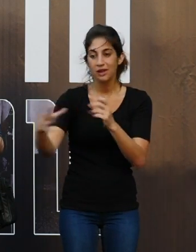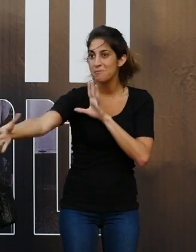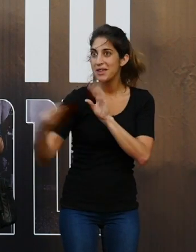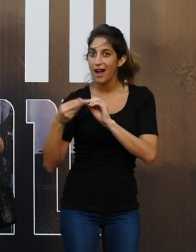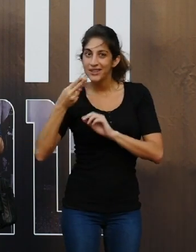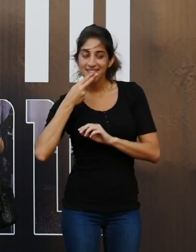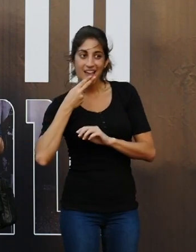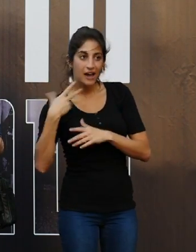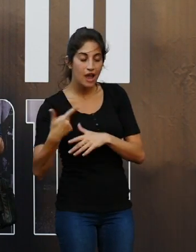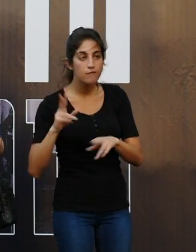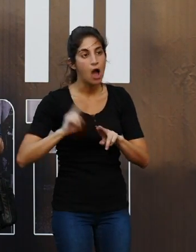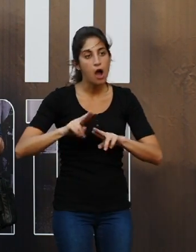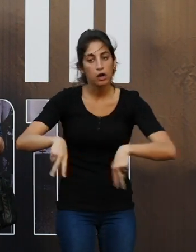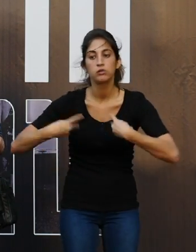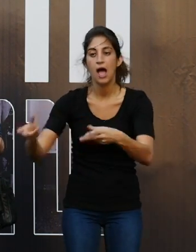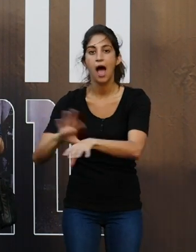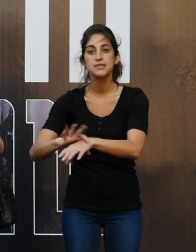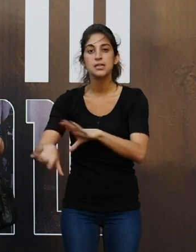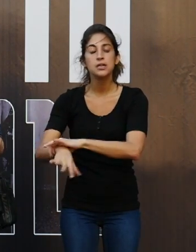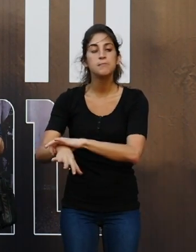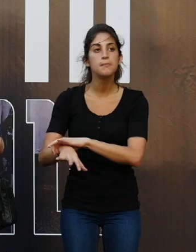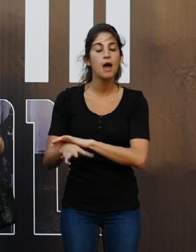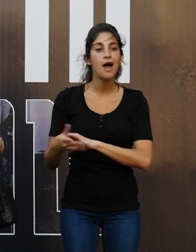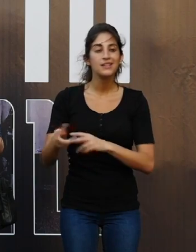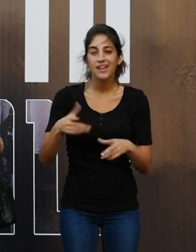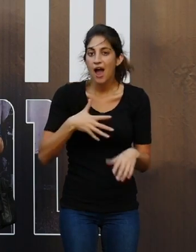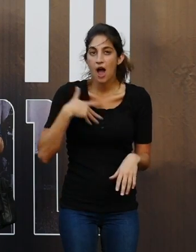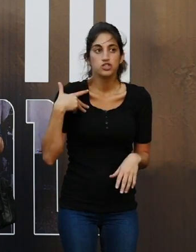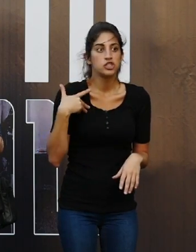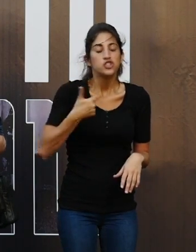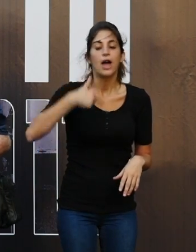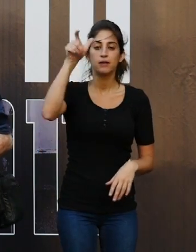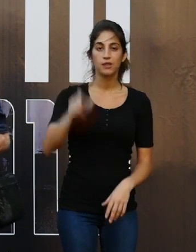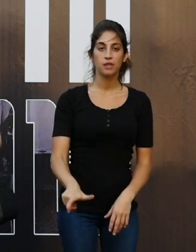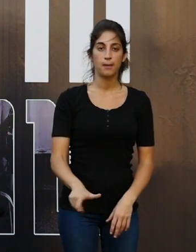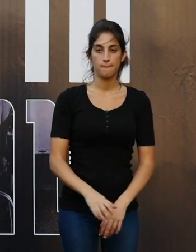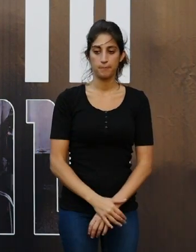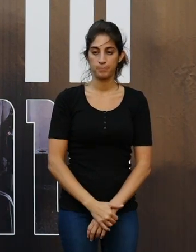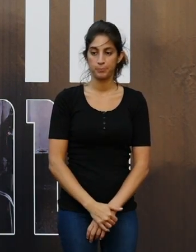ואז החזרתי לו את האזיקים. הרגשתי שאני בן אדם.